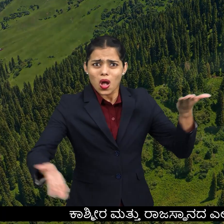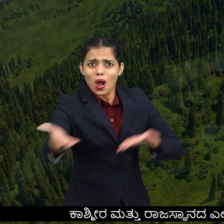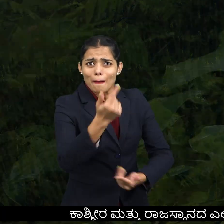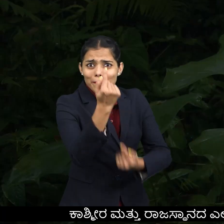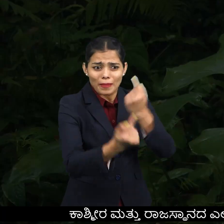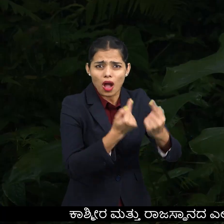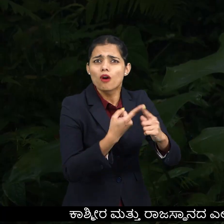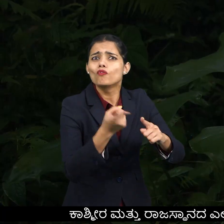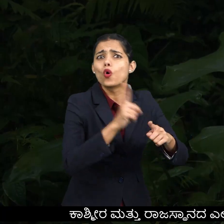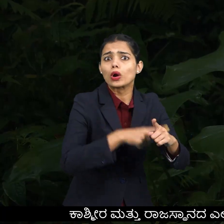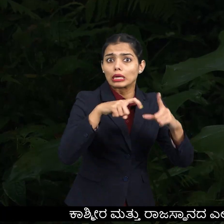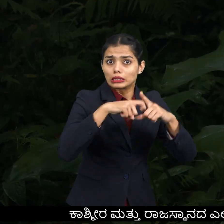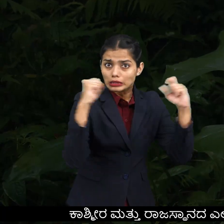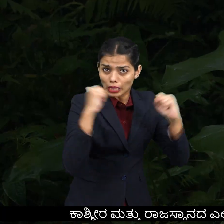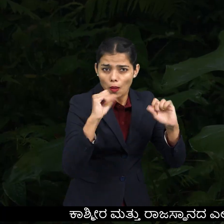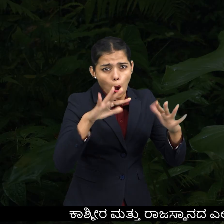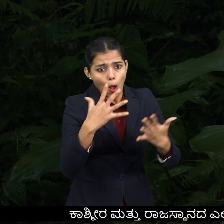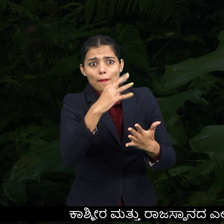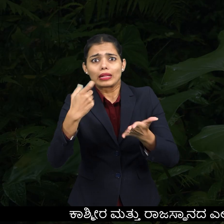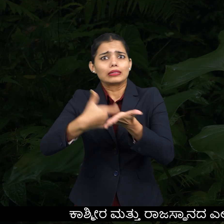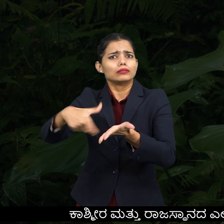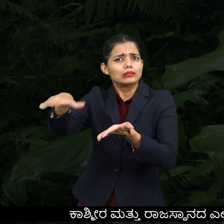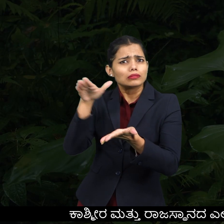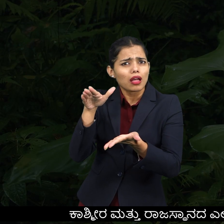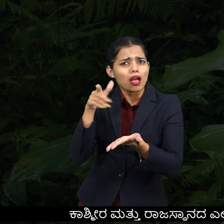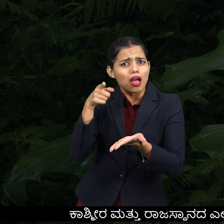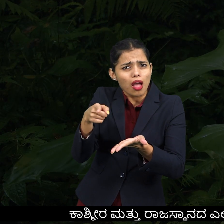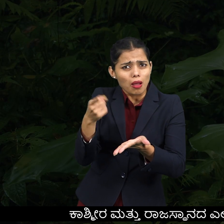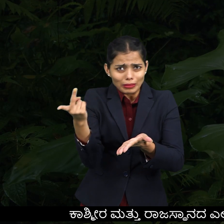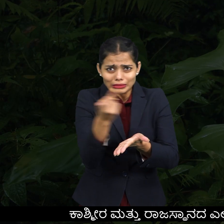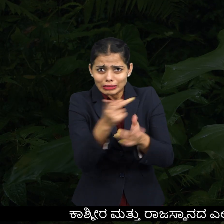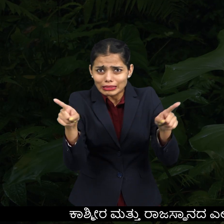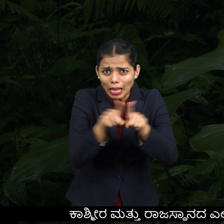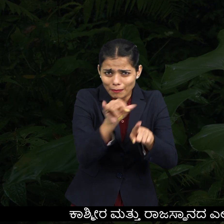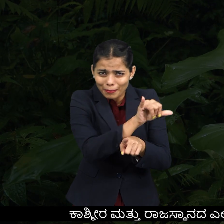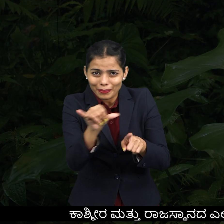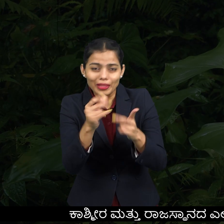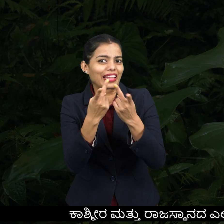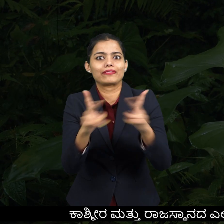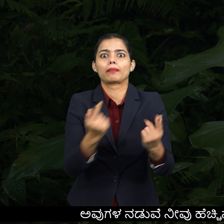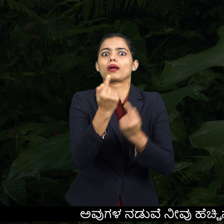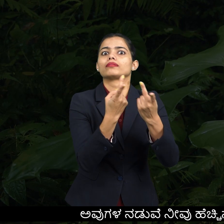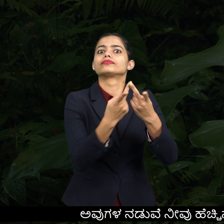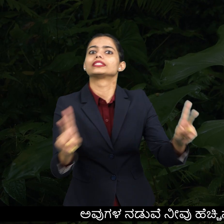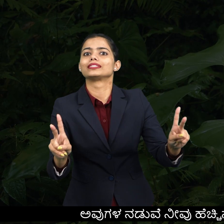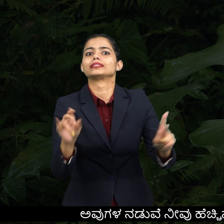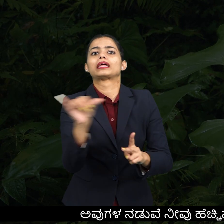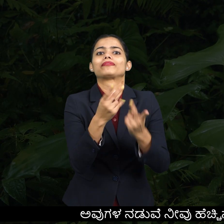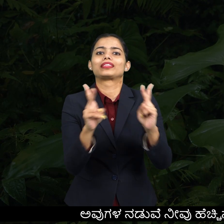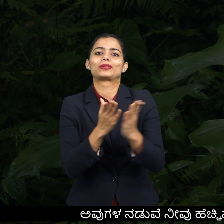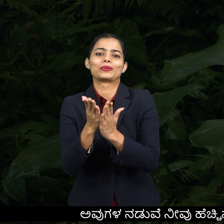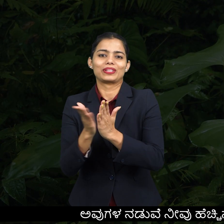ಕಾಶ್ಮೀರ ಮತ್ತು ರಾಜಸ್ಥಾನದ ಎಲ್ಲ ಸಸ್ಯಗಳು ಒಂದೇ ರೀತಿಯದ್ದಲ್ಲ. ಅವುಗಳ